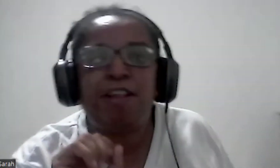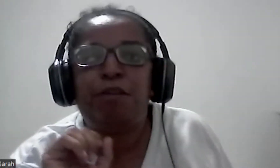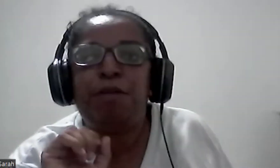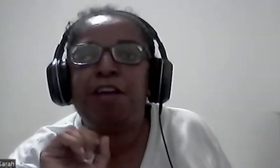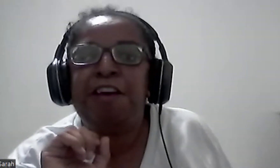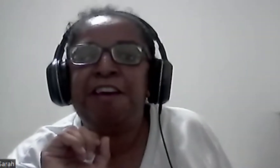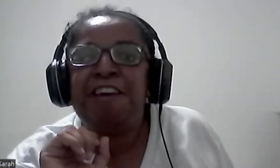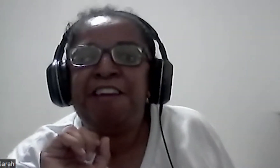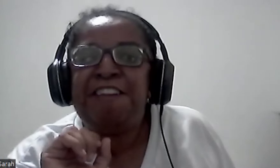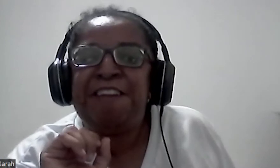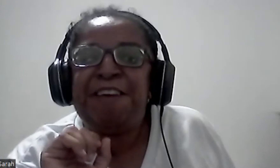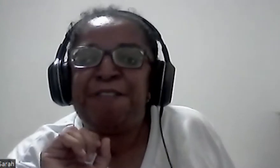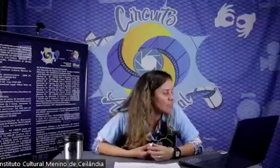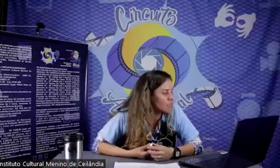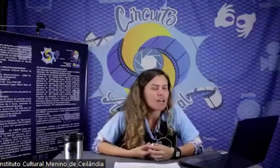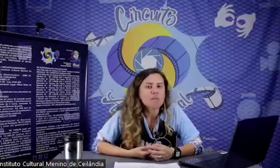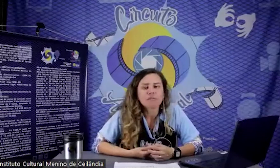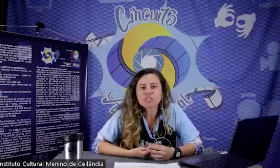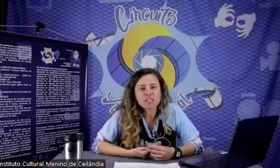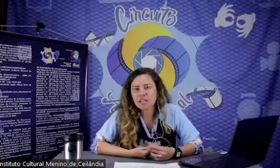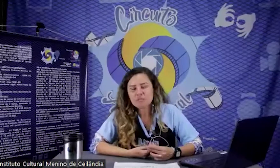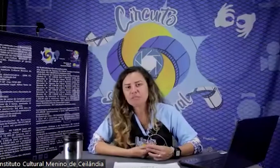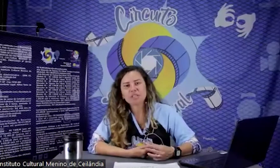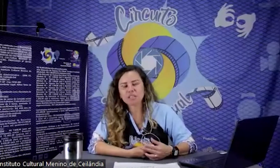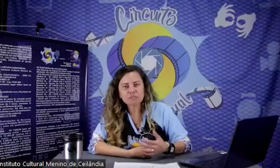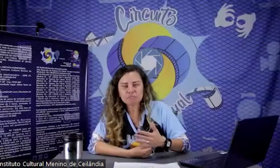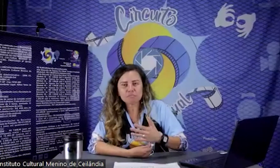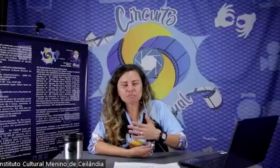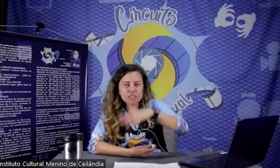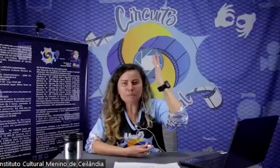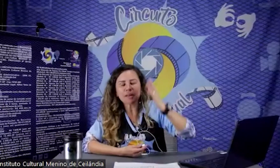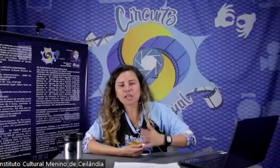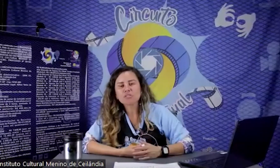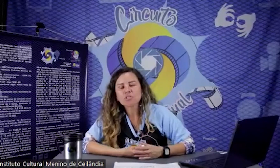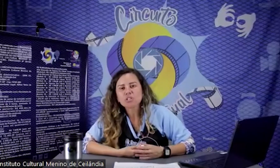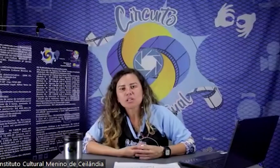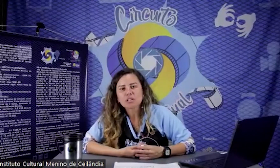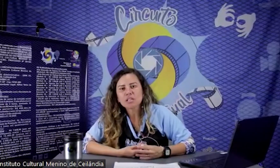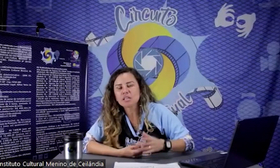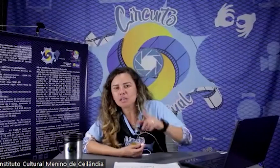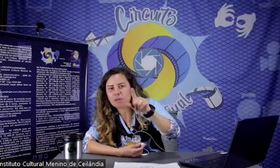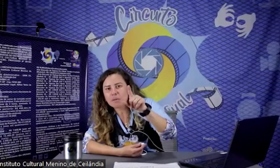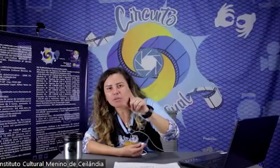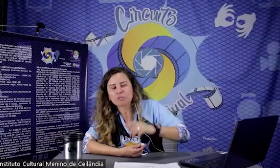síndrome. Que legal, Sara. Mas você tem uma vida independente. E ele também, pelo que eu